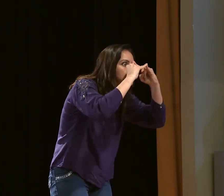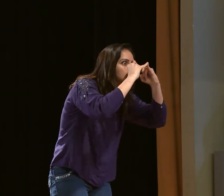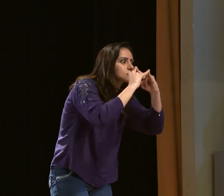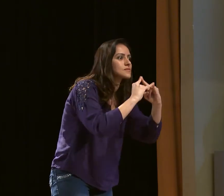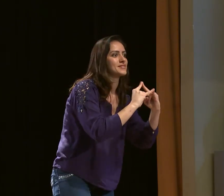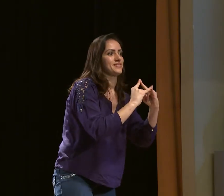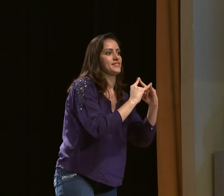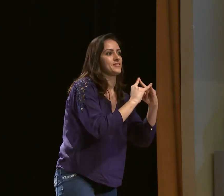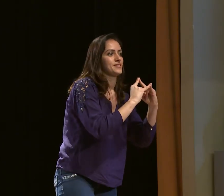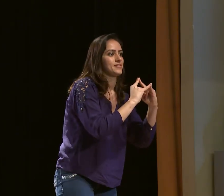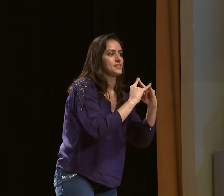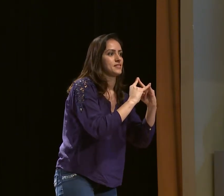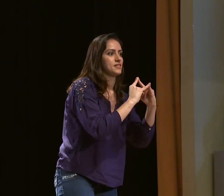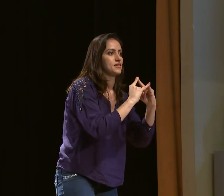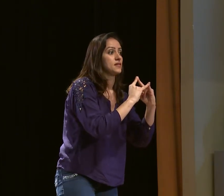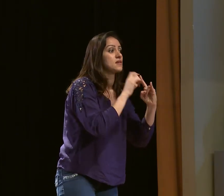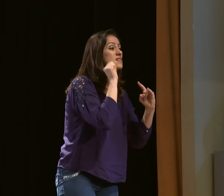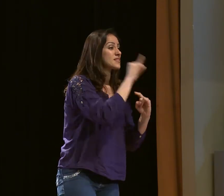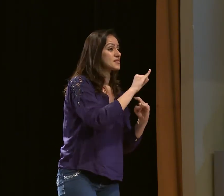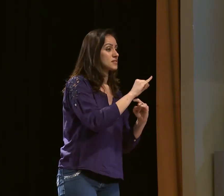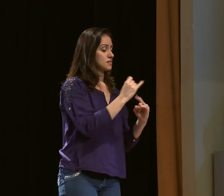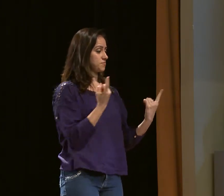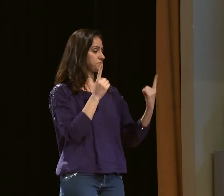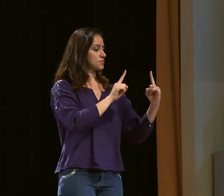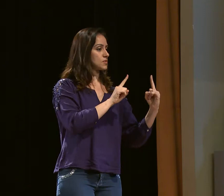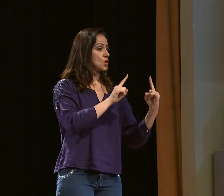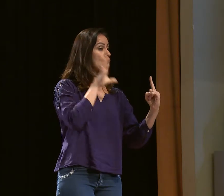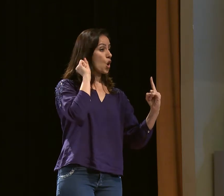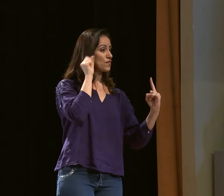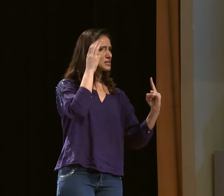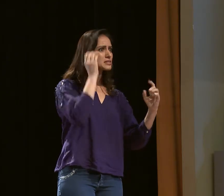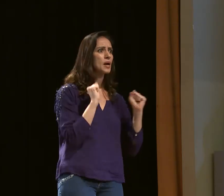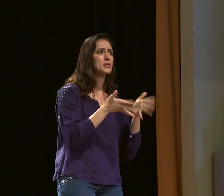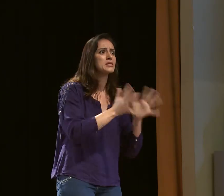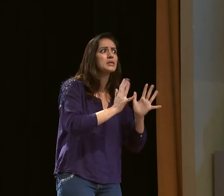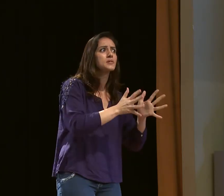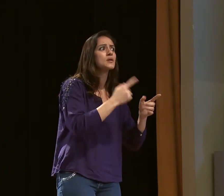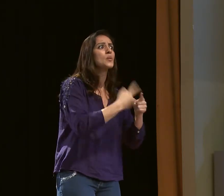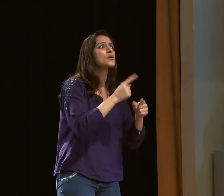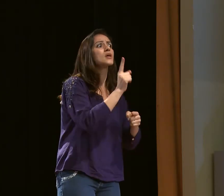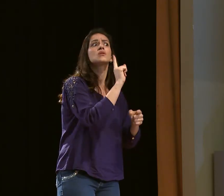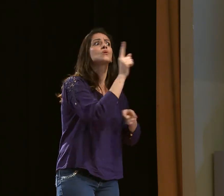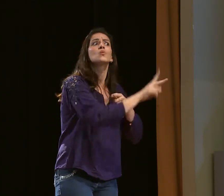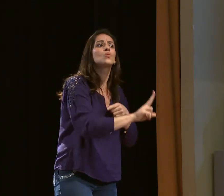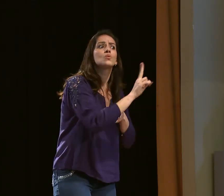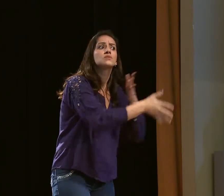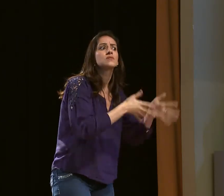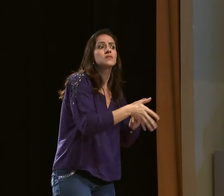mas o INES, o Instituto, ele é dentro do INES, e se nós nos colocarmos assim, ah, com ouvintes que sabem que são fluentes em língua de